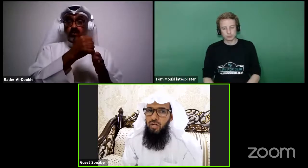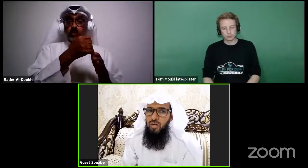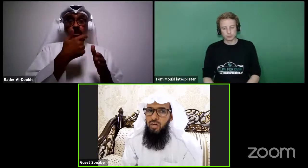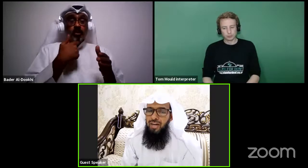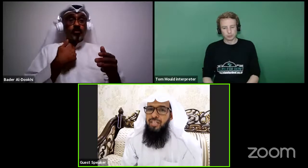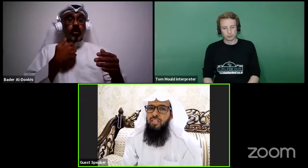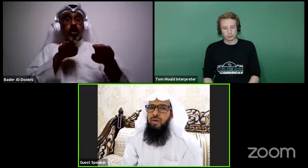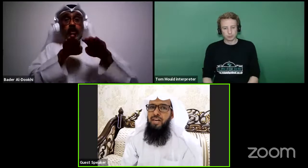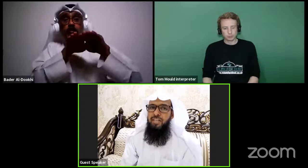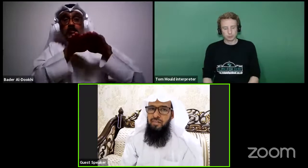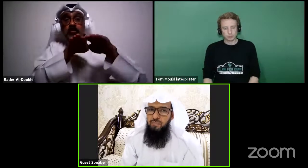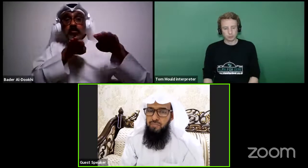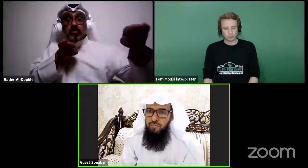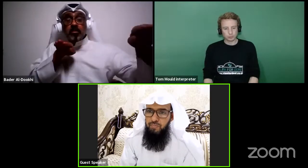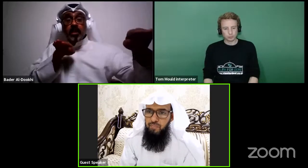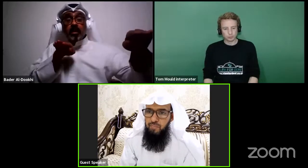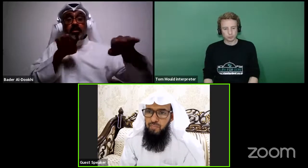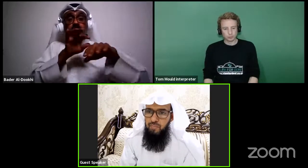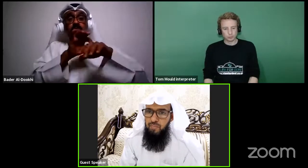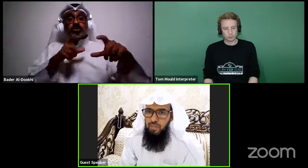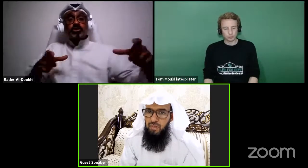التكافل الاجتماعي.